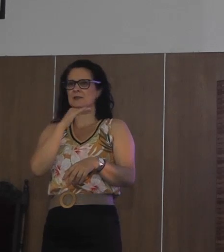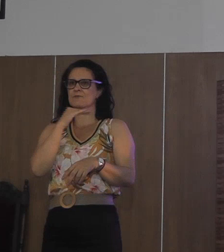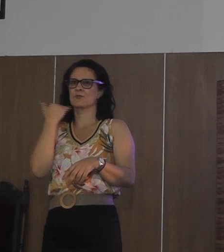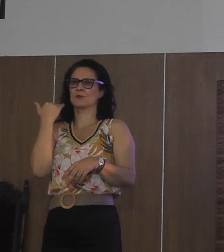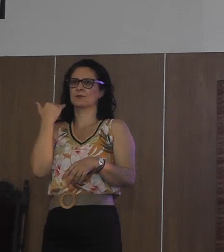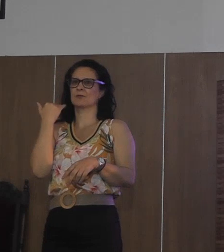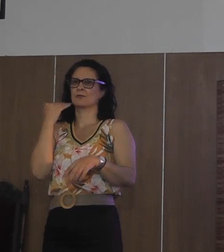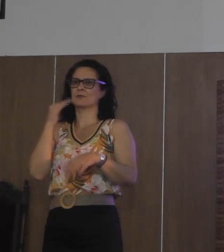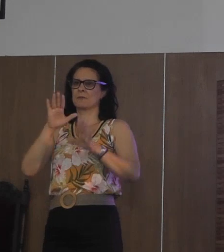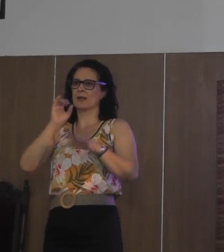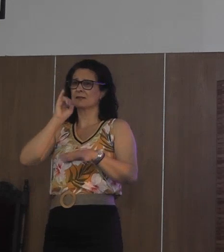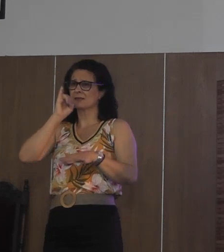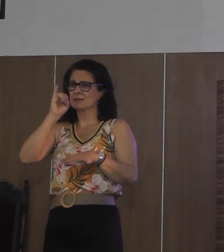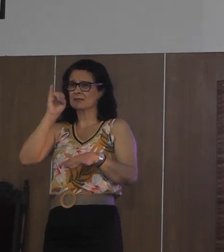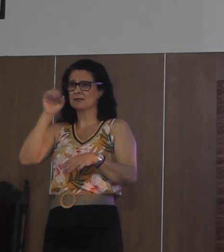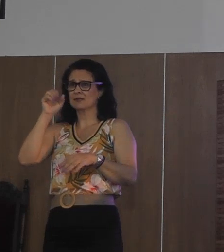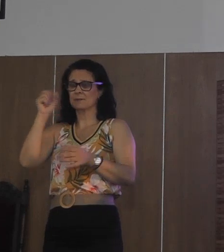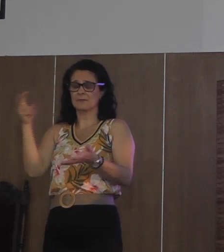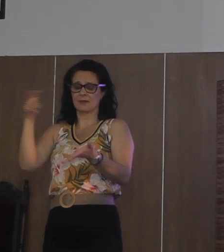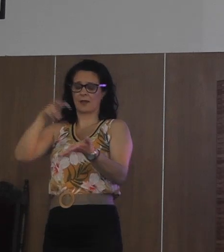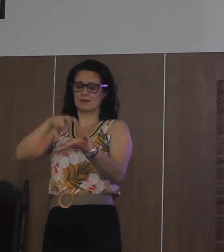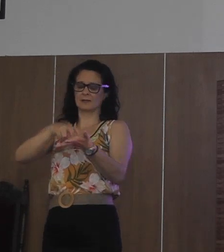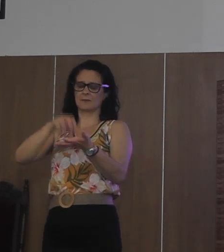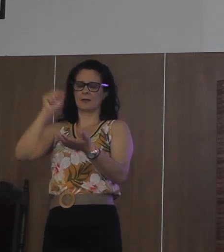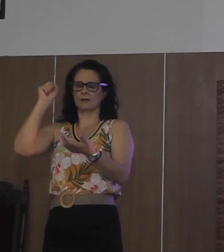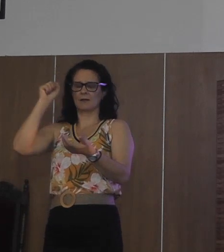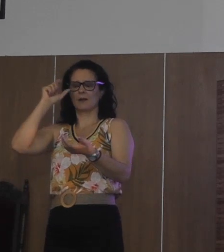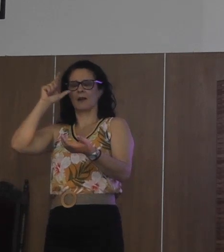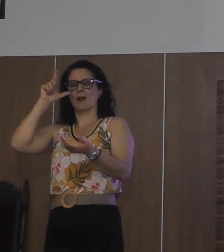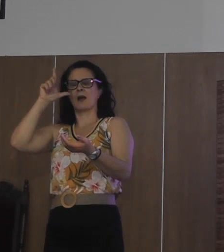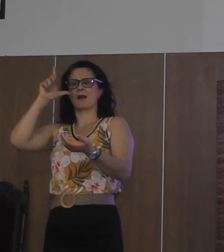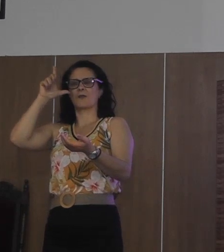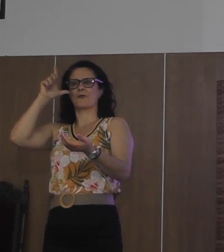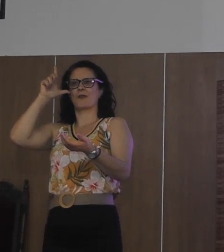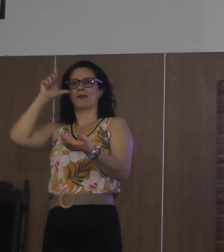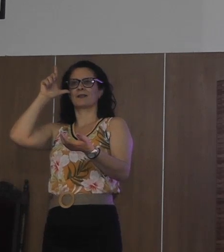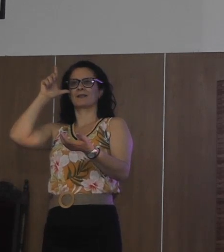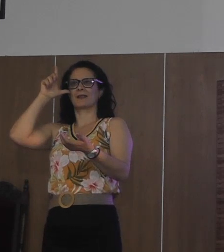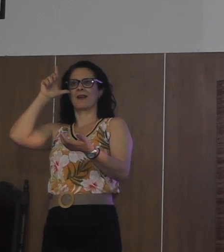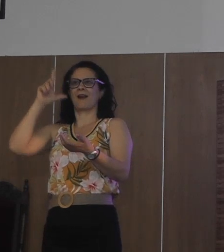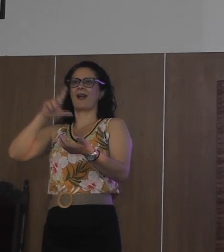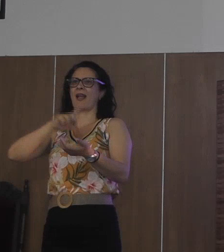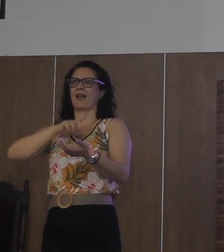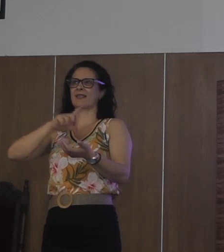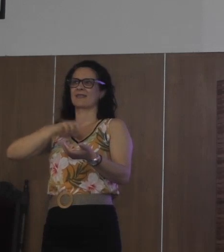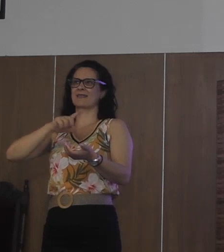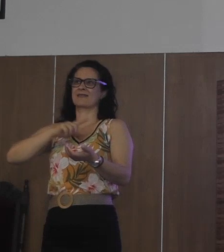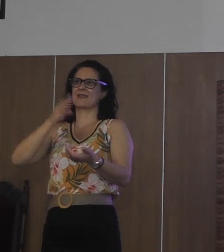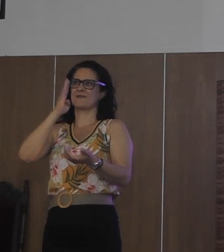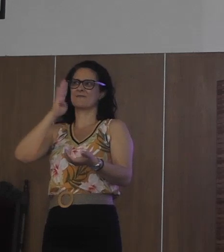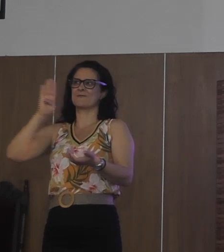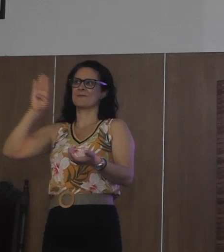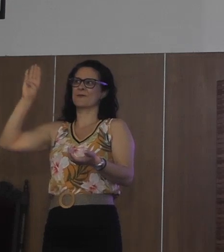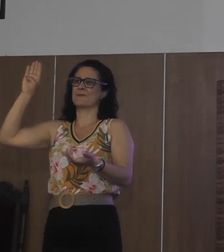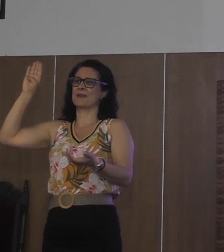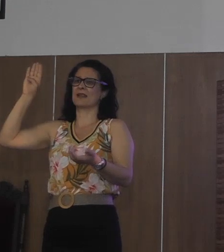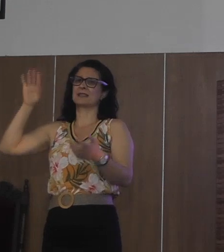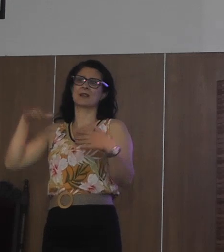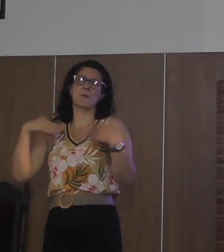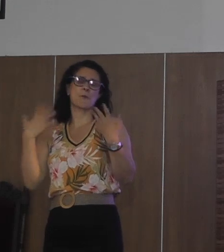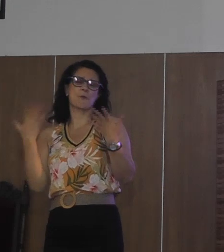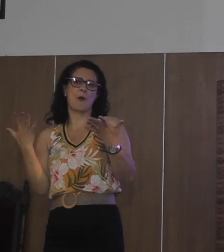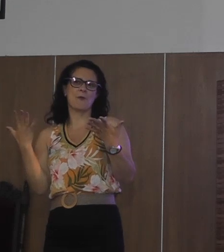Mas quando você acorda pela manhã, se cumpre o que está escrito nessa palavra. As misericórdias do